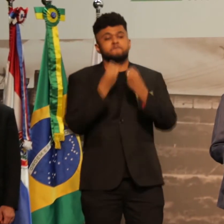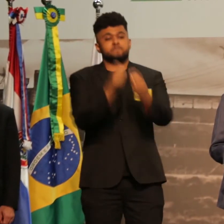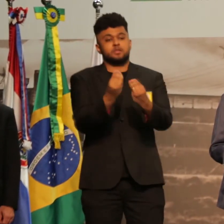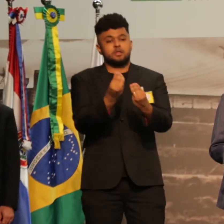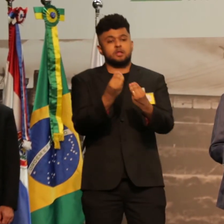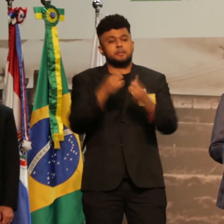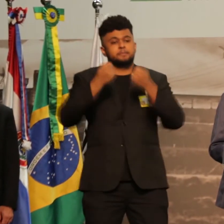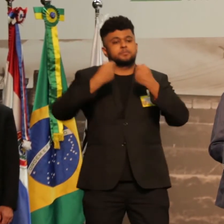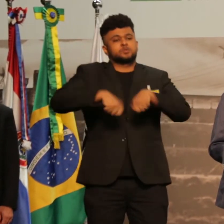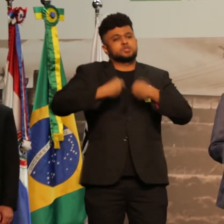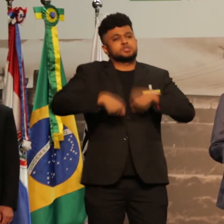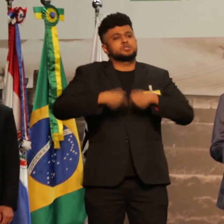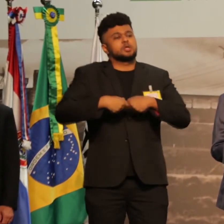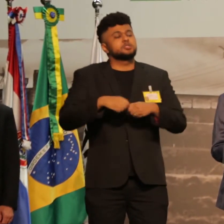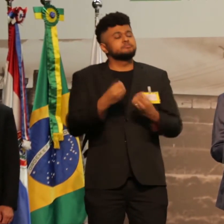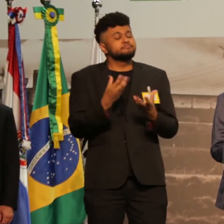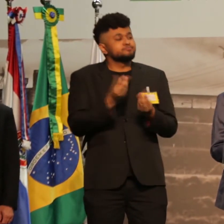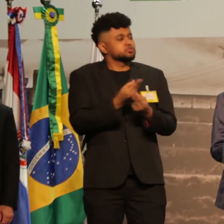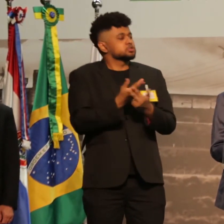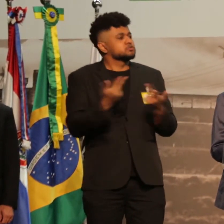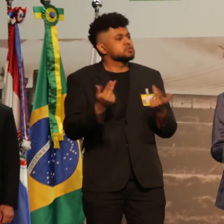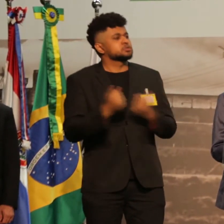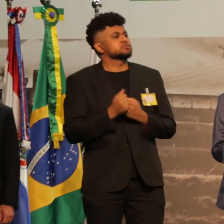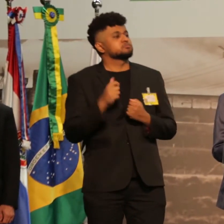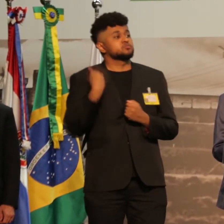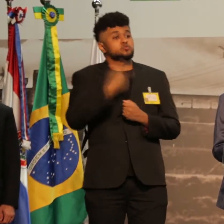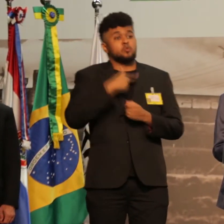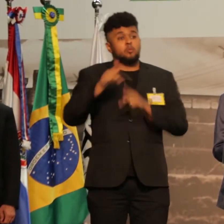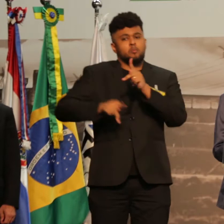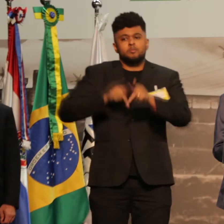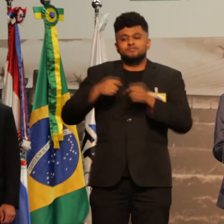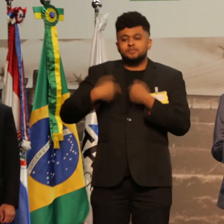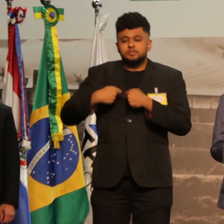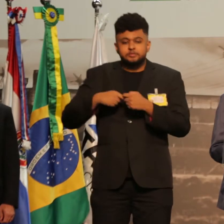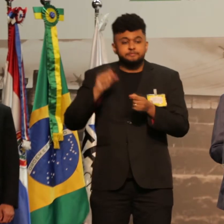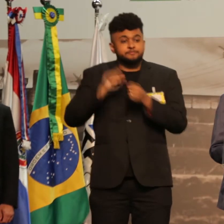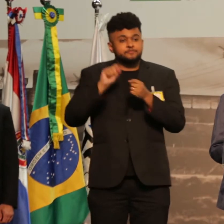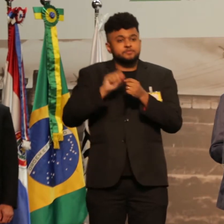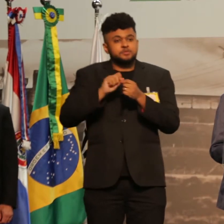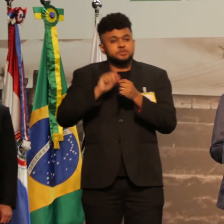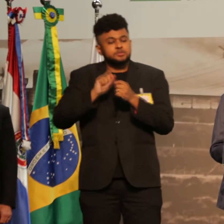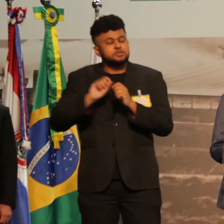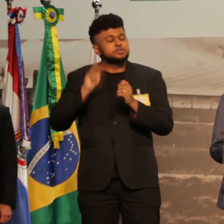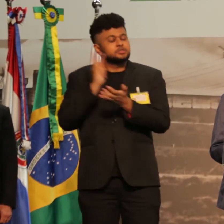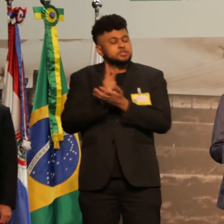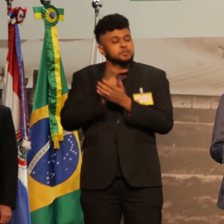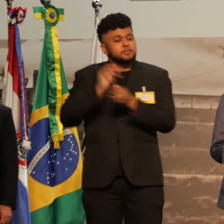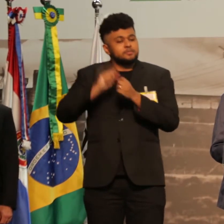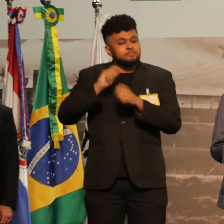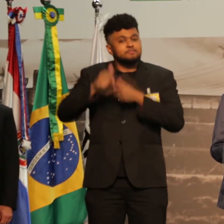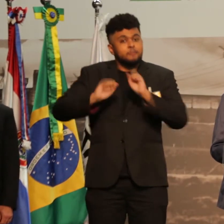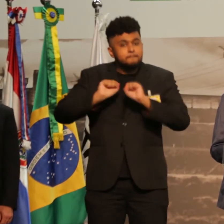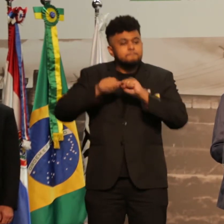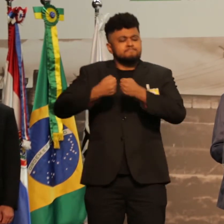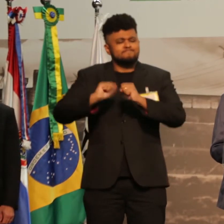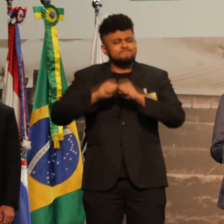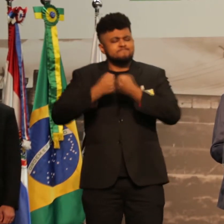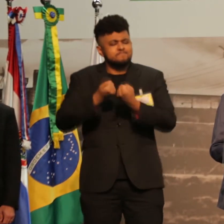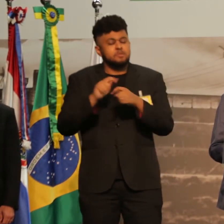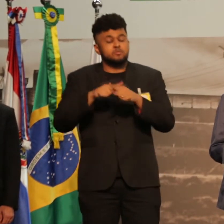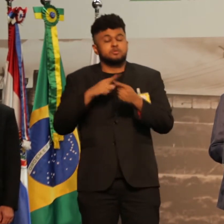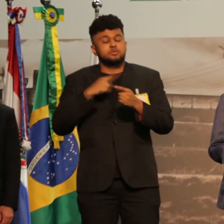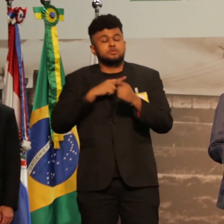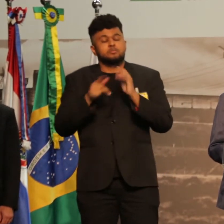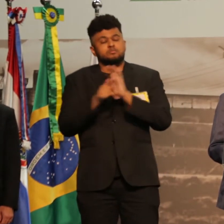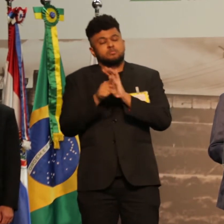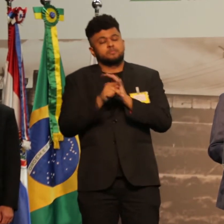essas necessidades, muitas vezes, o nosso pessoal teve que bater recordes sucessivos de produtividade em função de baixa